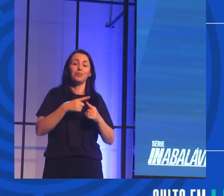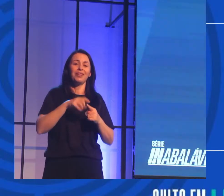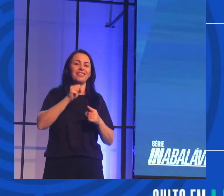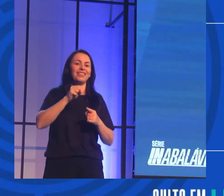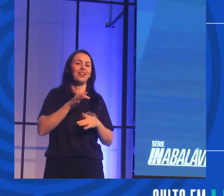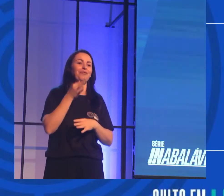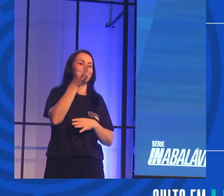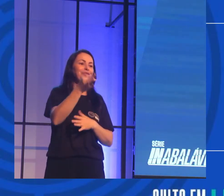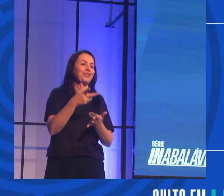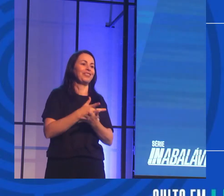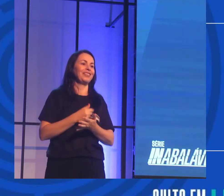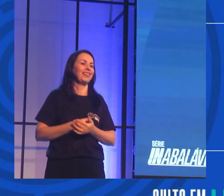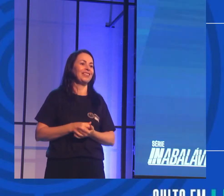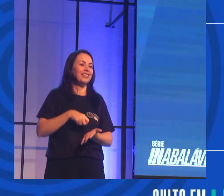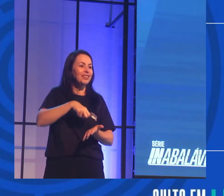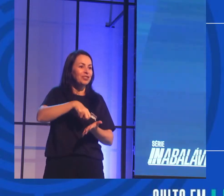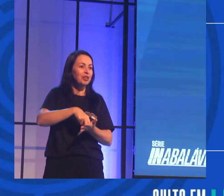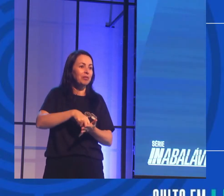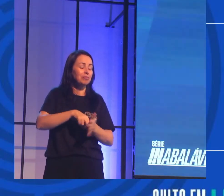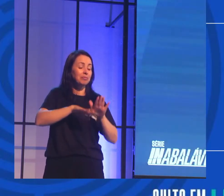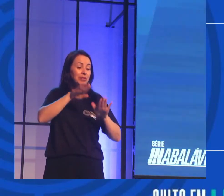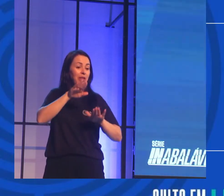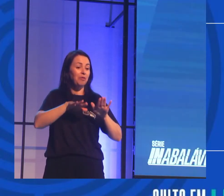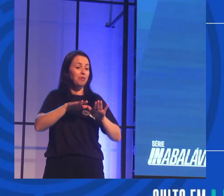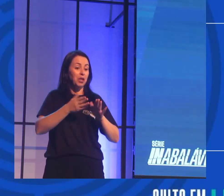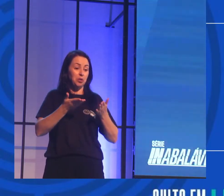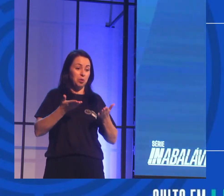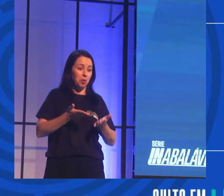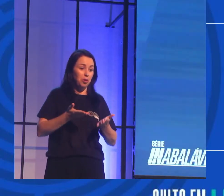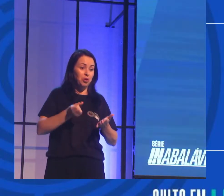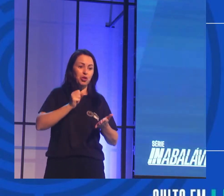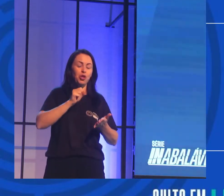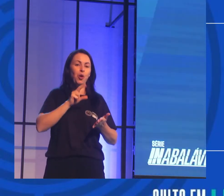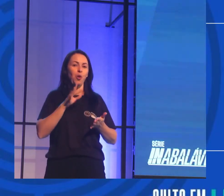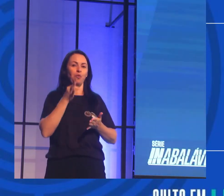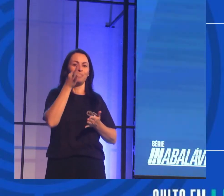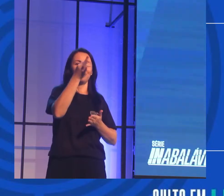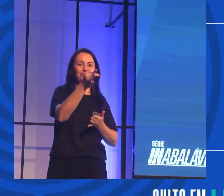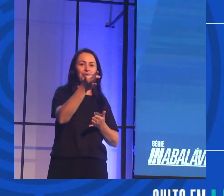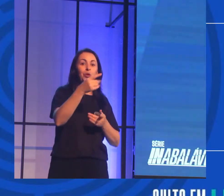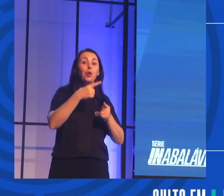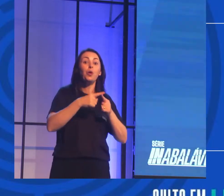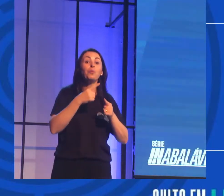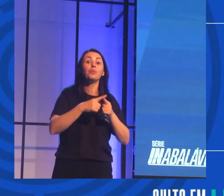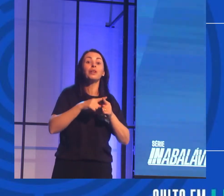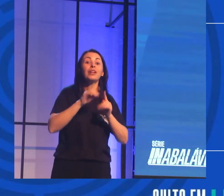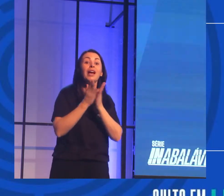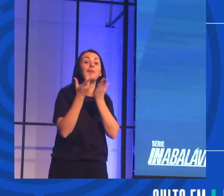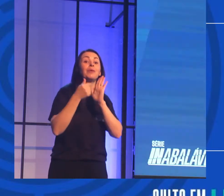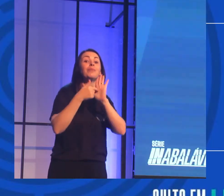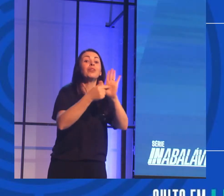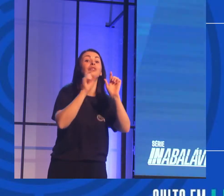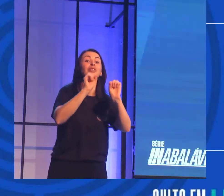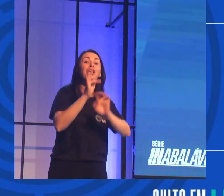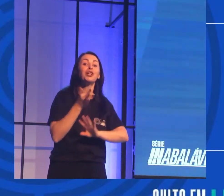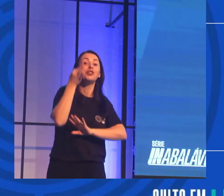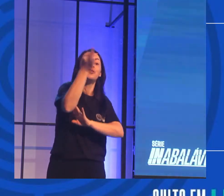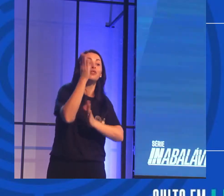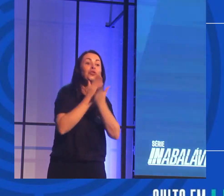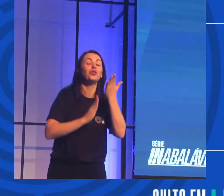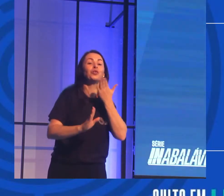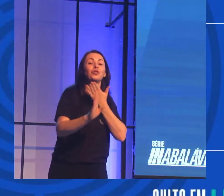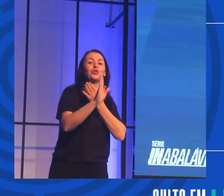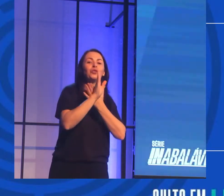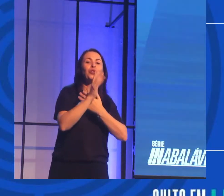ajoelhar, agora ou mais tarde, porque a Bíblia diz que um dia todo joelho se dobrará e toda língua